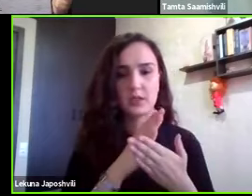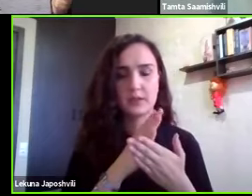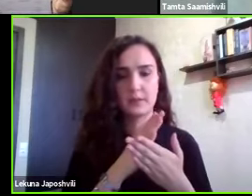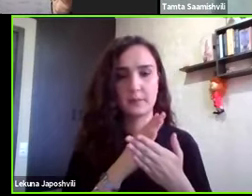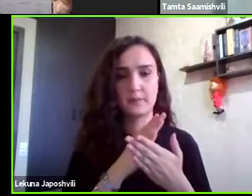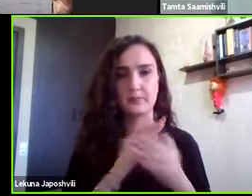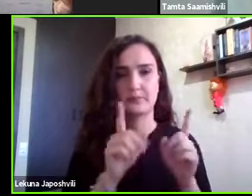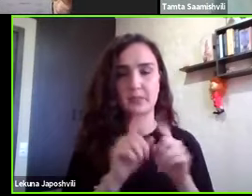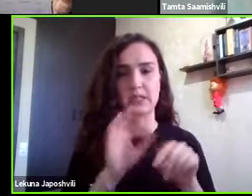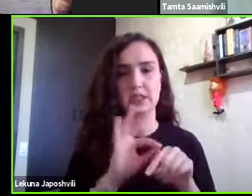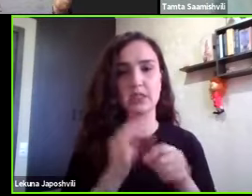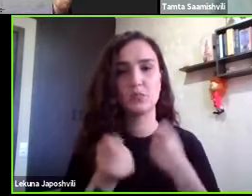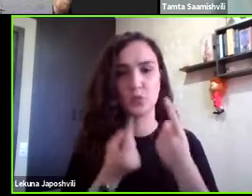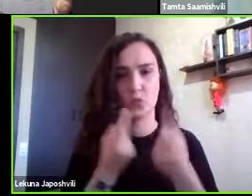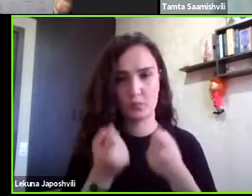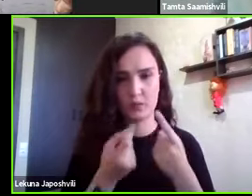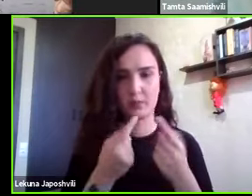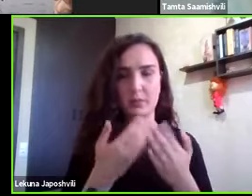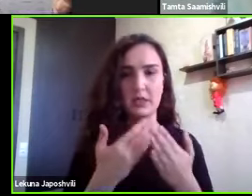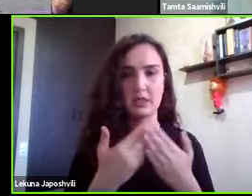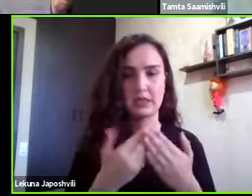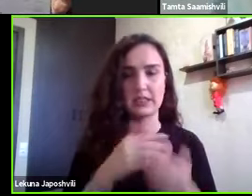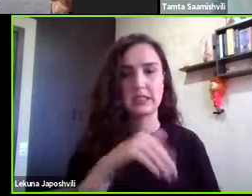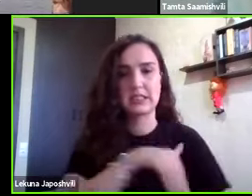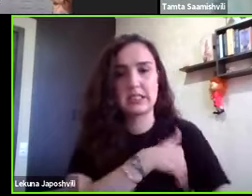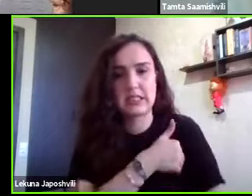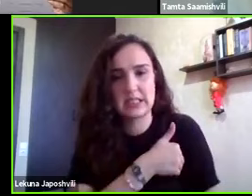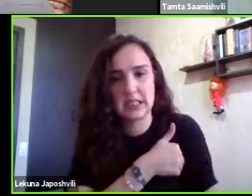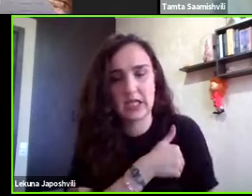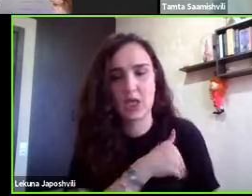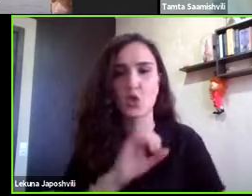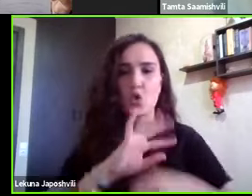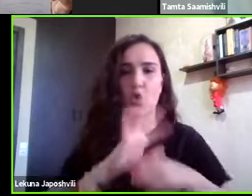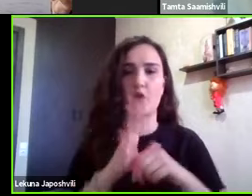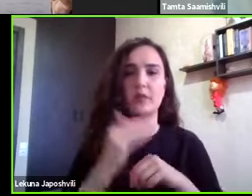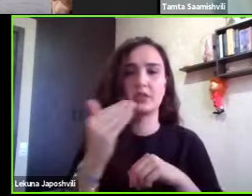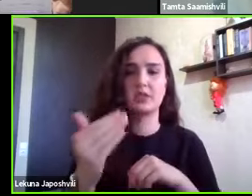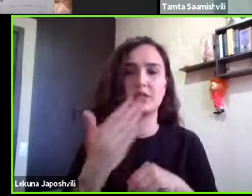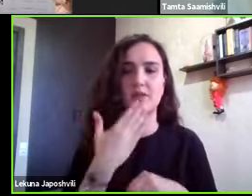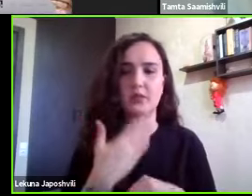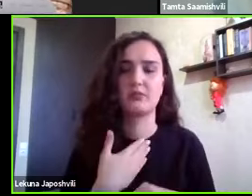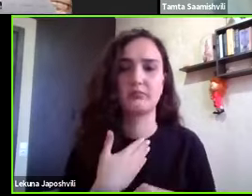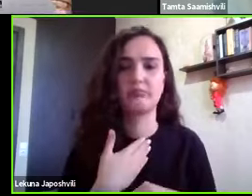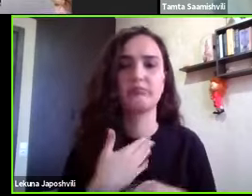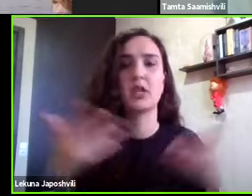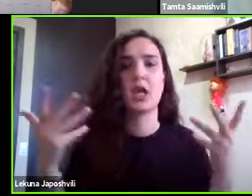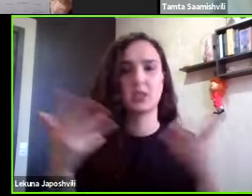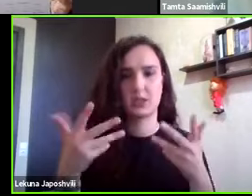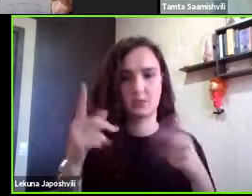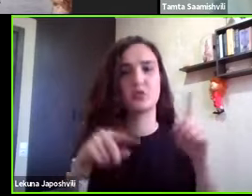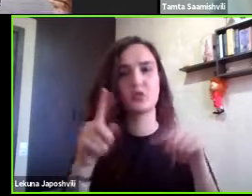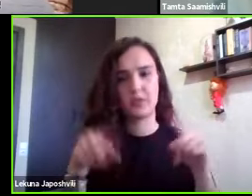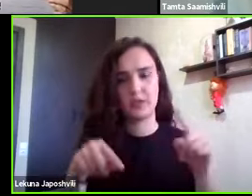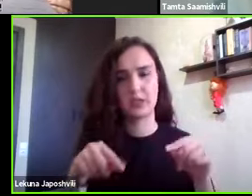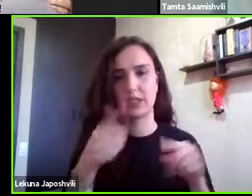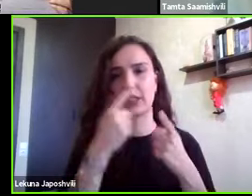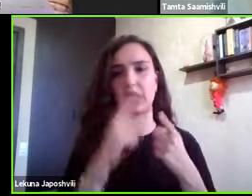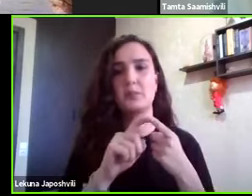იგი სიმპტომები, მაგალითად სიცხე, კოვიდისთვის დამახასიათებელია, გაცებისთვის იშვიათად,